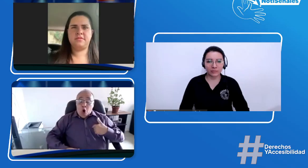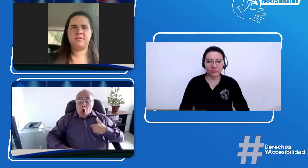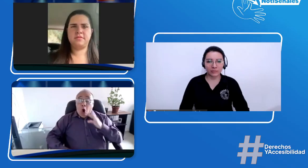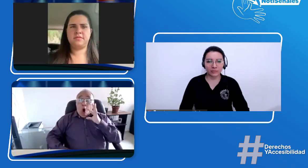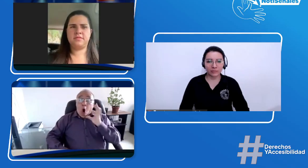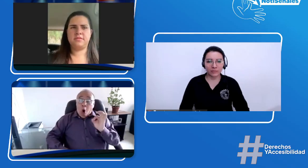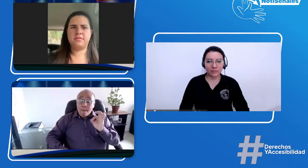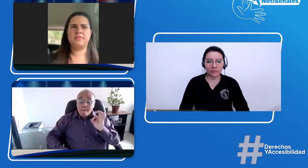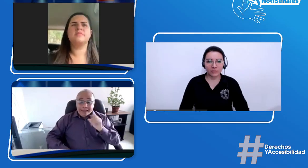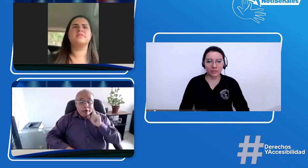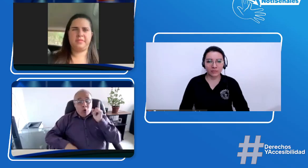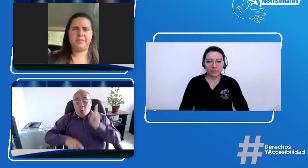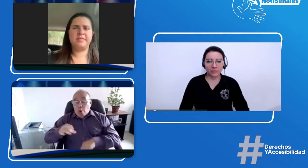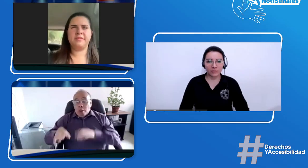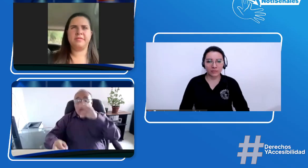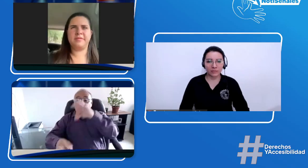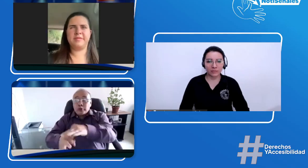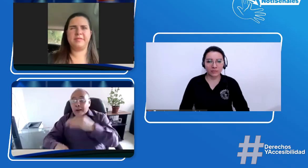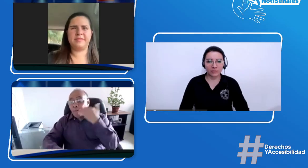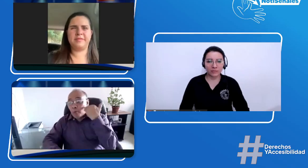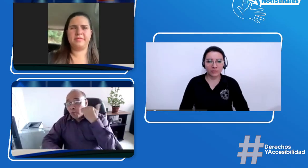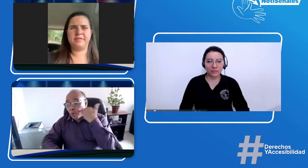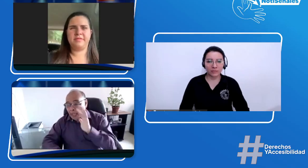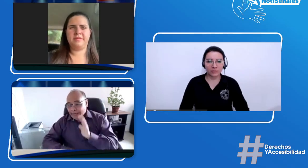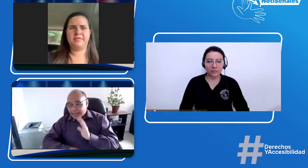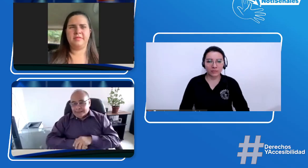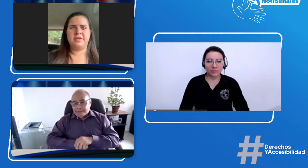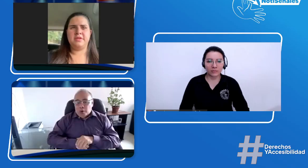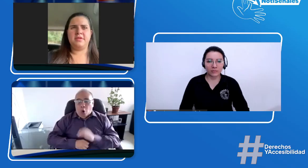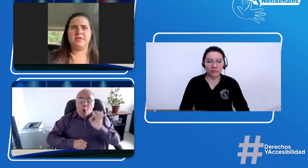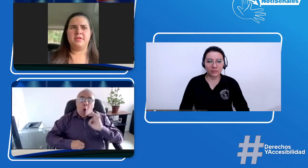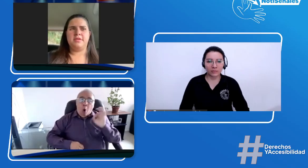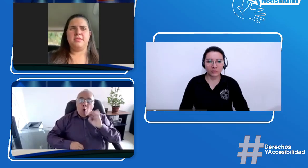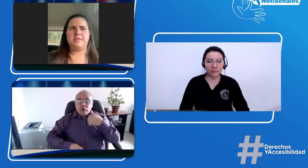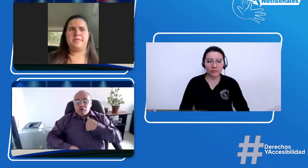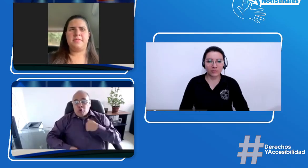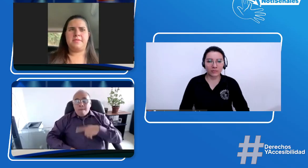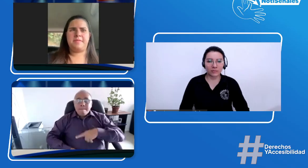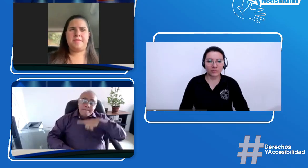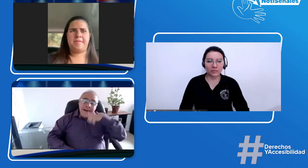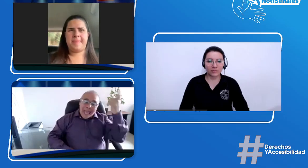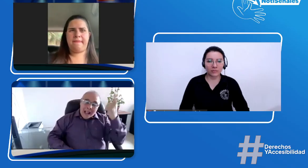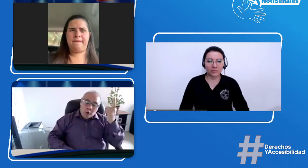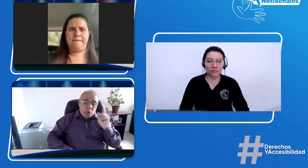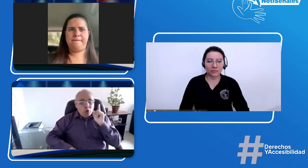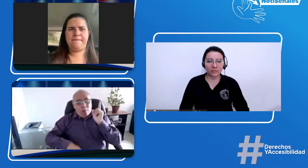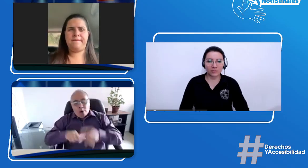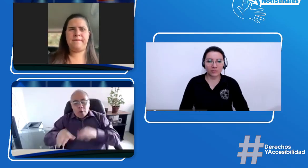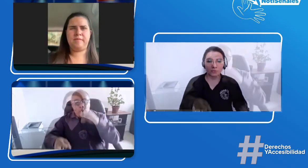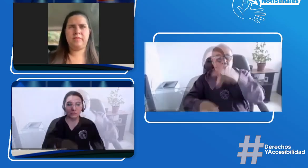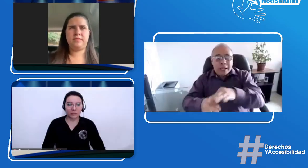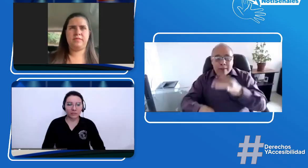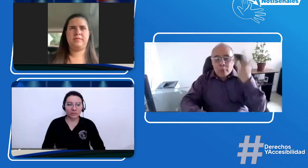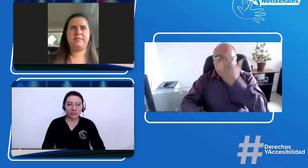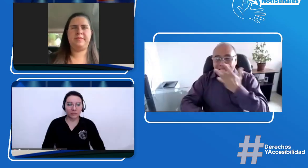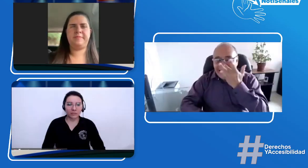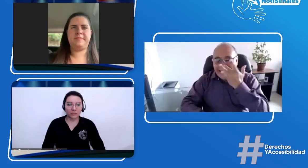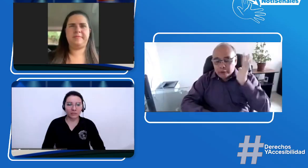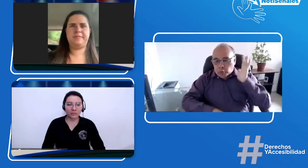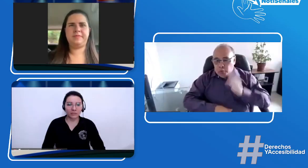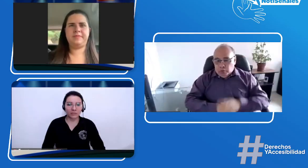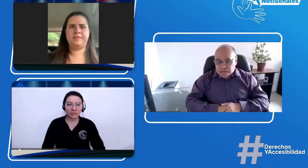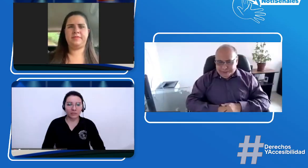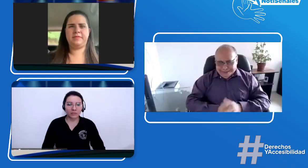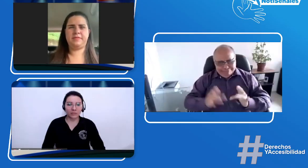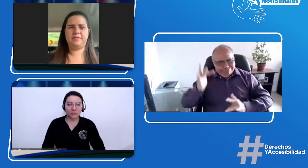de la demanda. Porque, por ejemplo, si yo como hombre no pudiera votar por una mujer, o yo como una